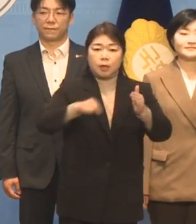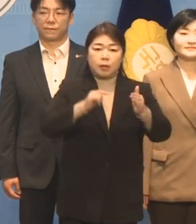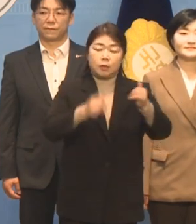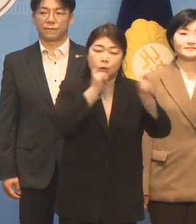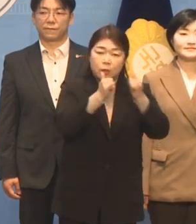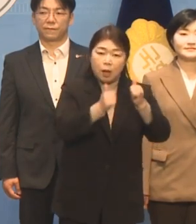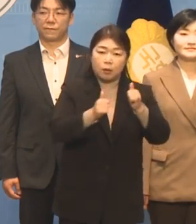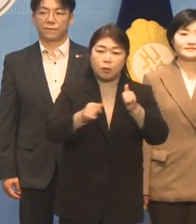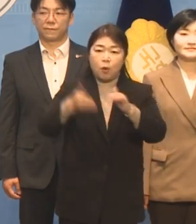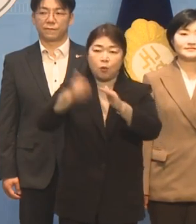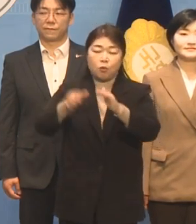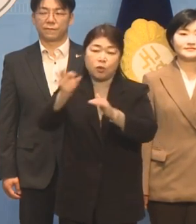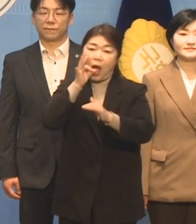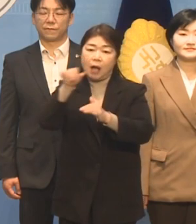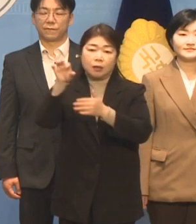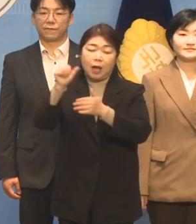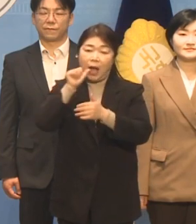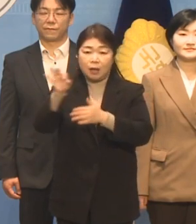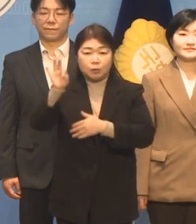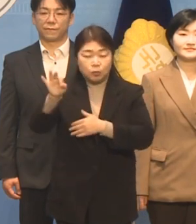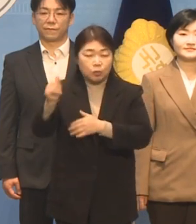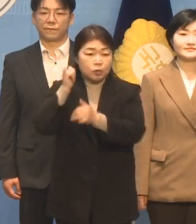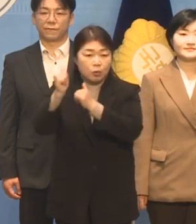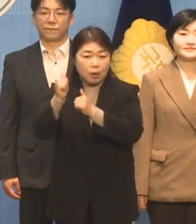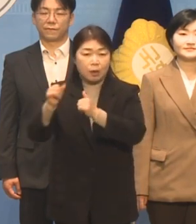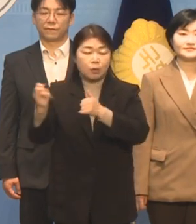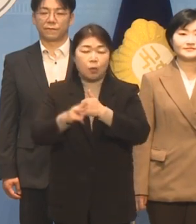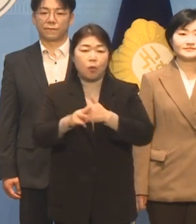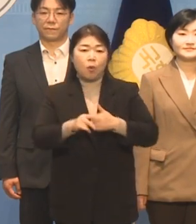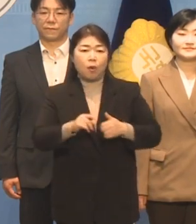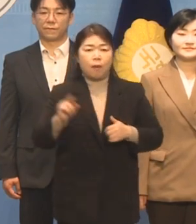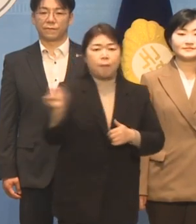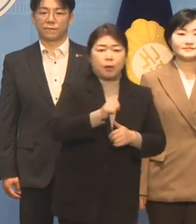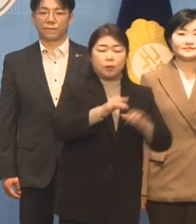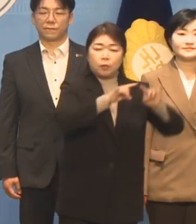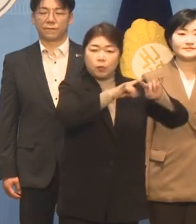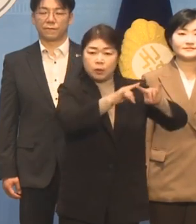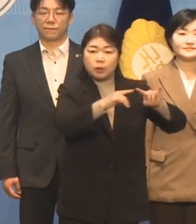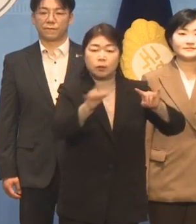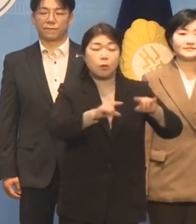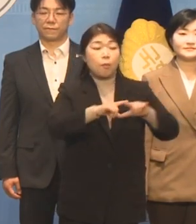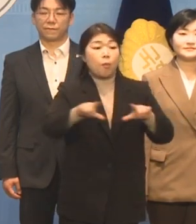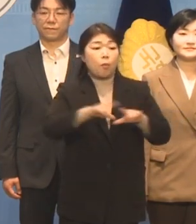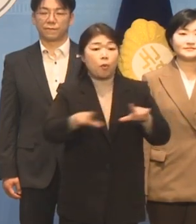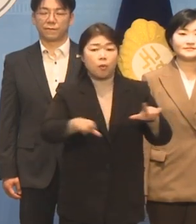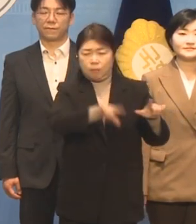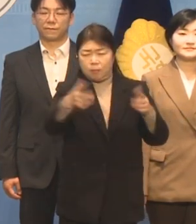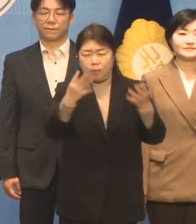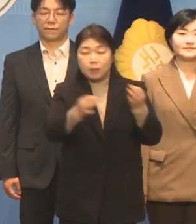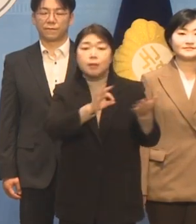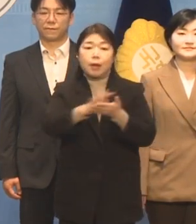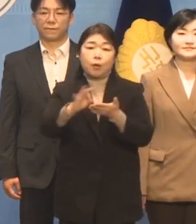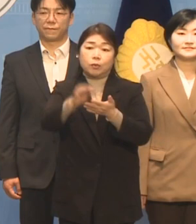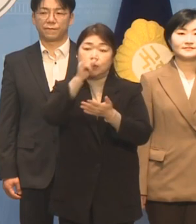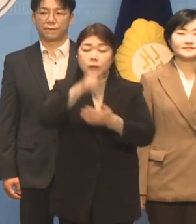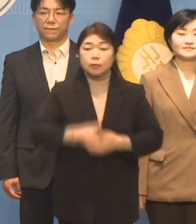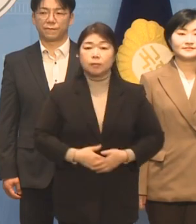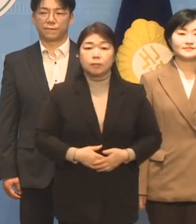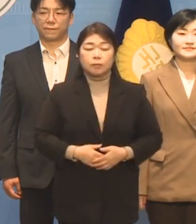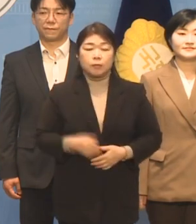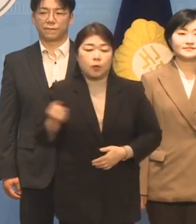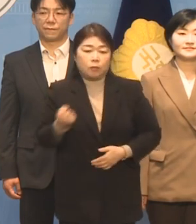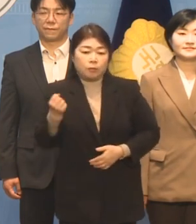공중전화, 도서통신, 초고속인터넷은 보편적 역무로 지정되어 있습니다.